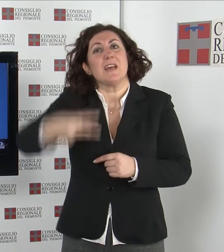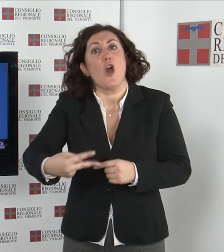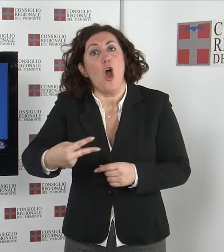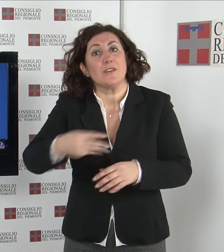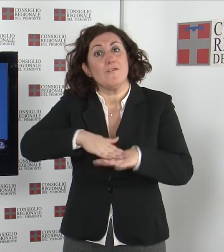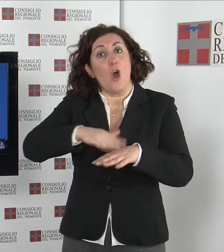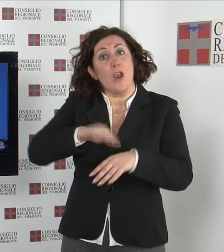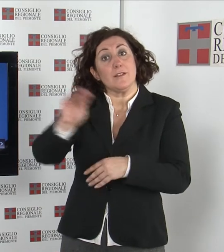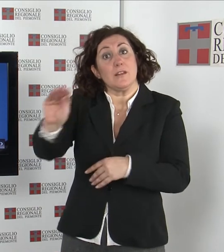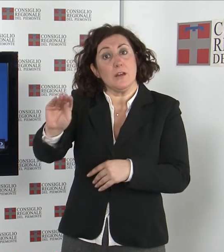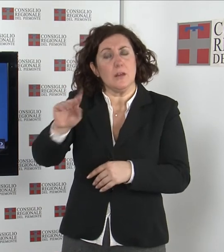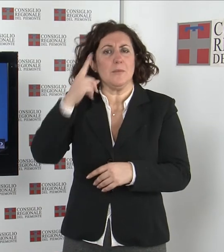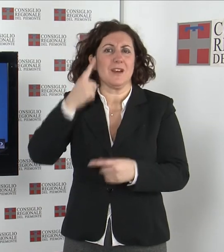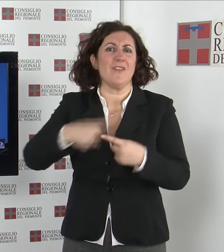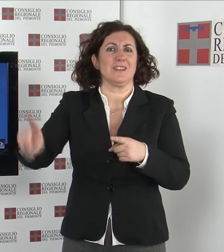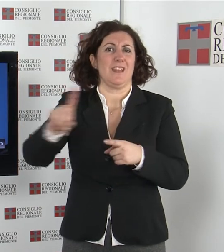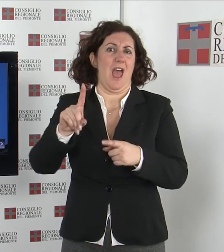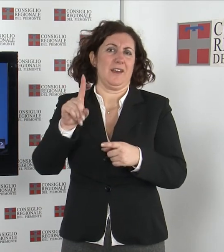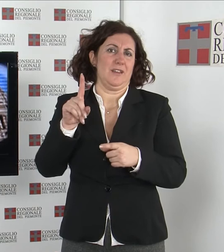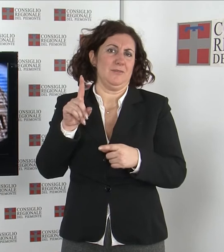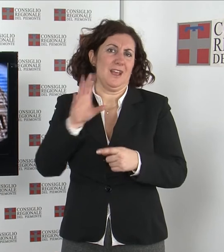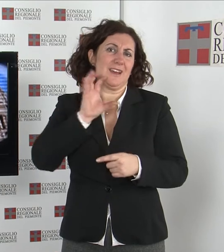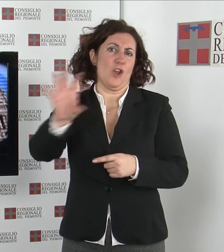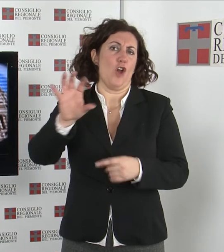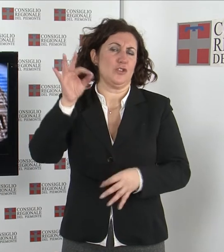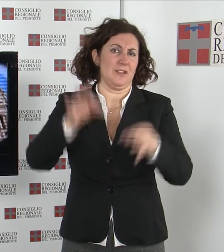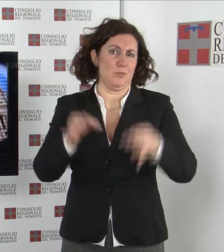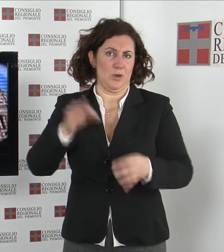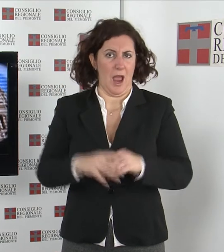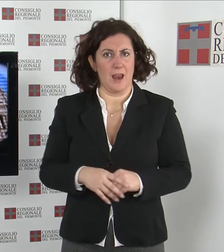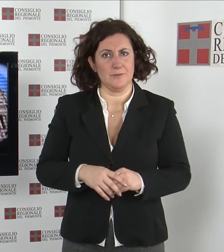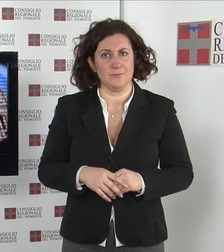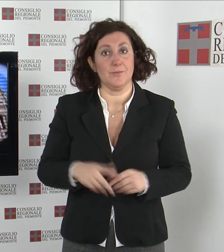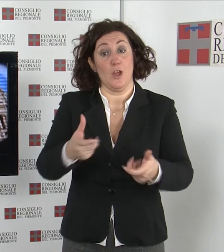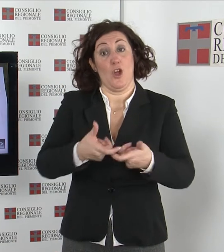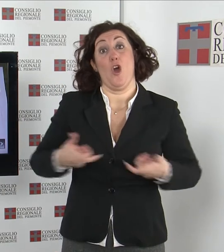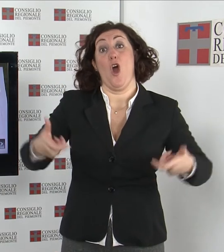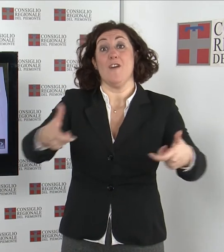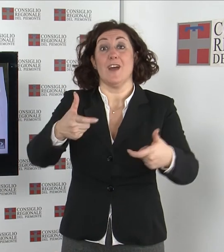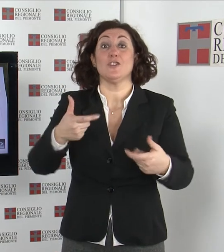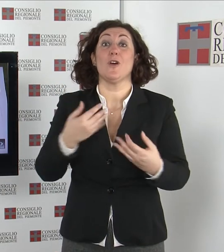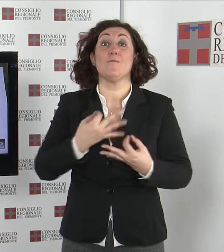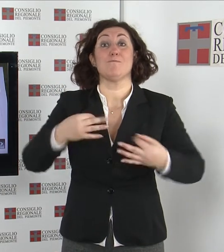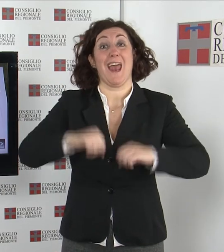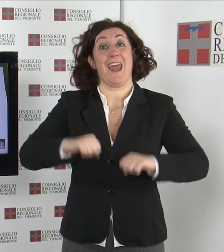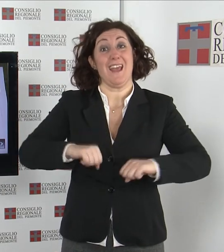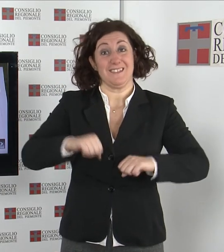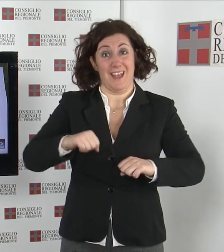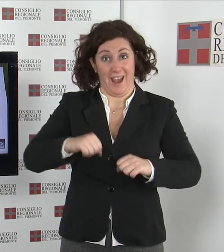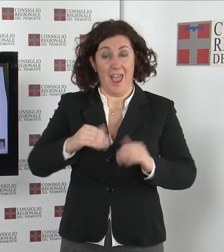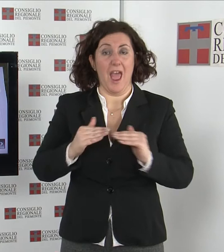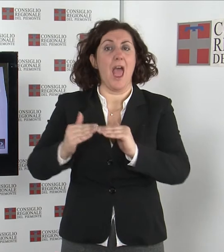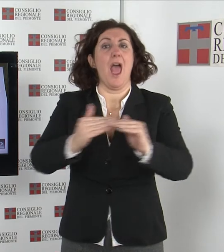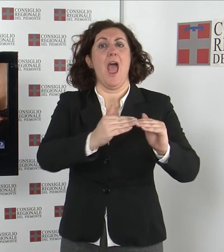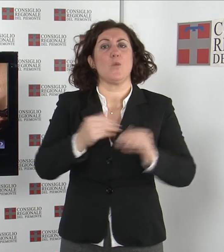parti il ricorso al tribunale o all'authority convegno benessere equo sostenibile Palazzo Lascaris ha ospitato il convegno